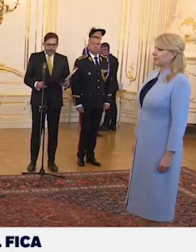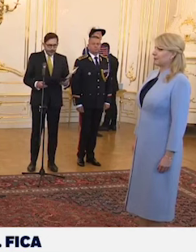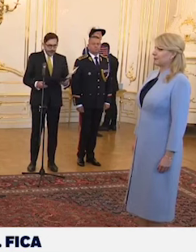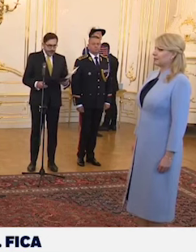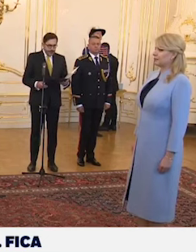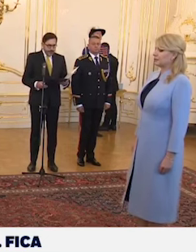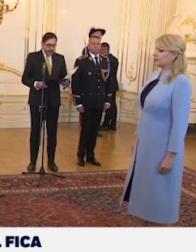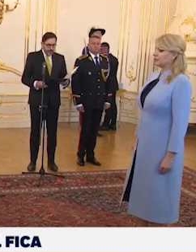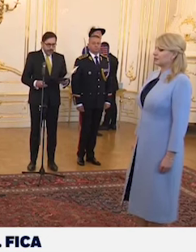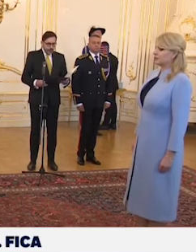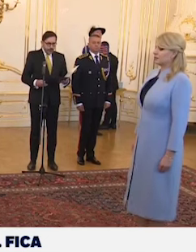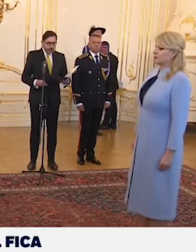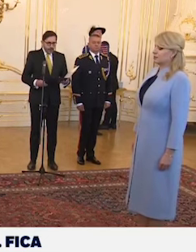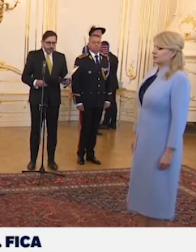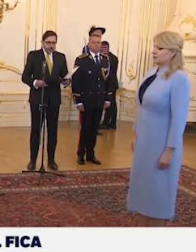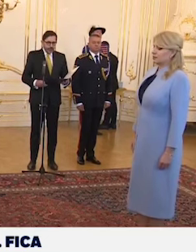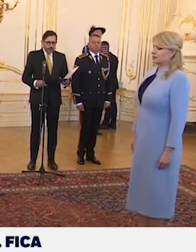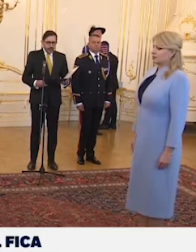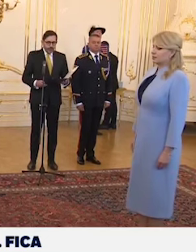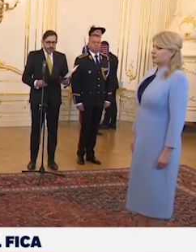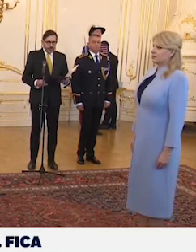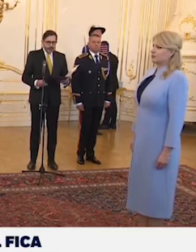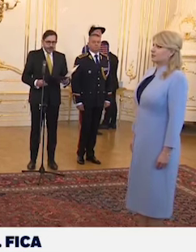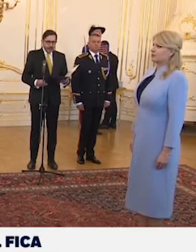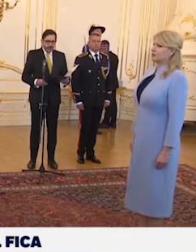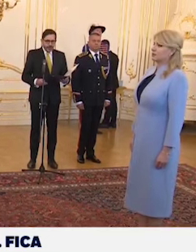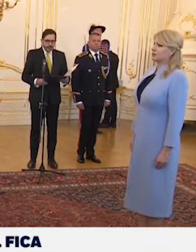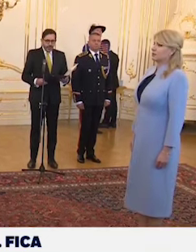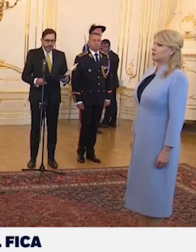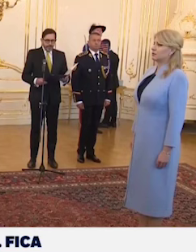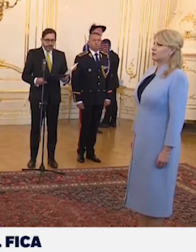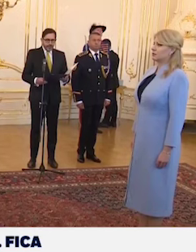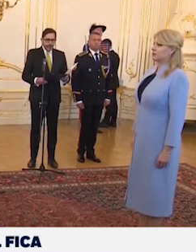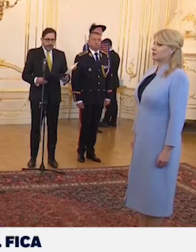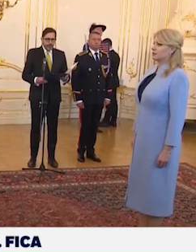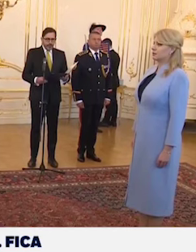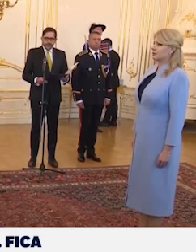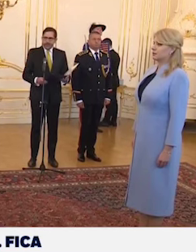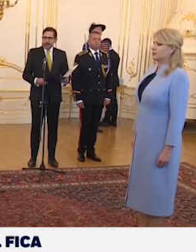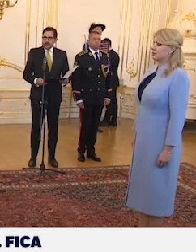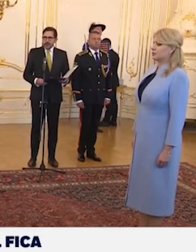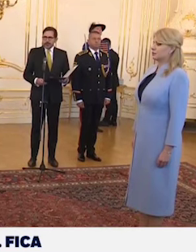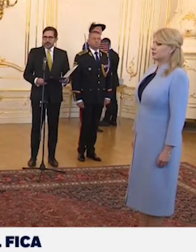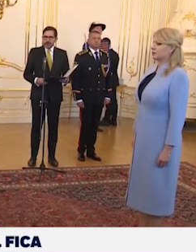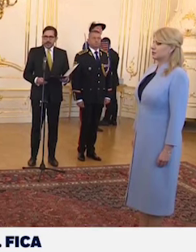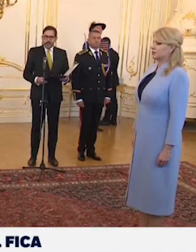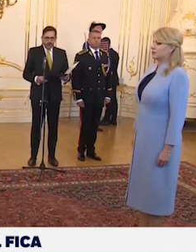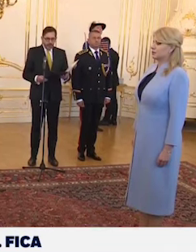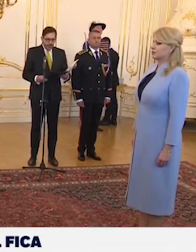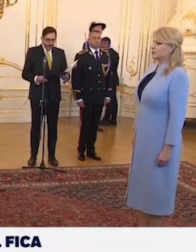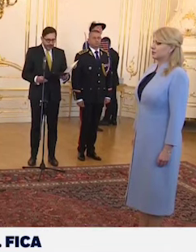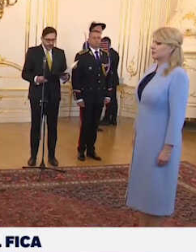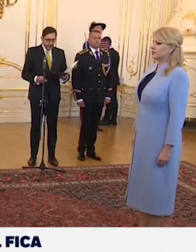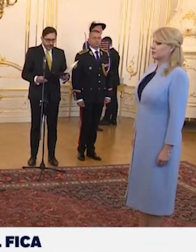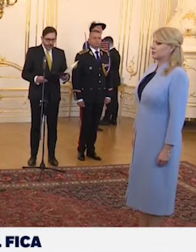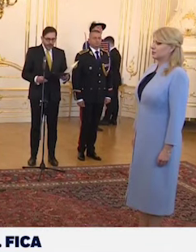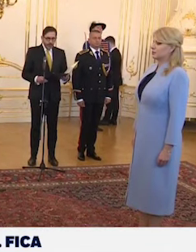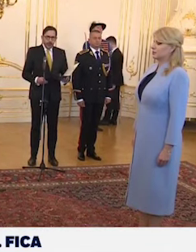prítomní. Dovolte, aby som uviedol slávnostný ústavný akt vymenovania predsedu vlády Slovenskej republiky.